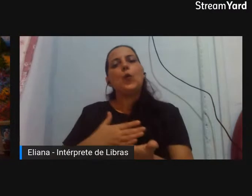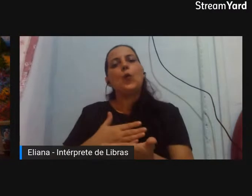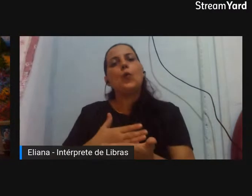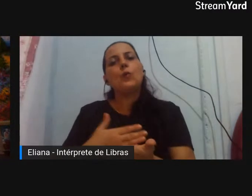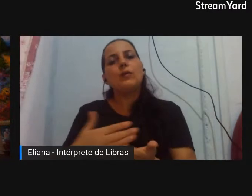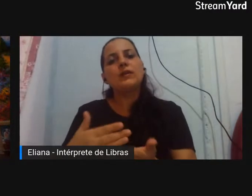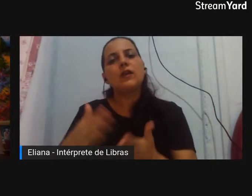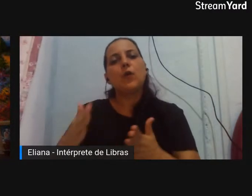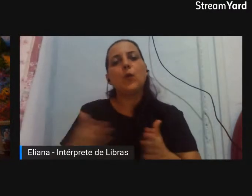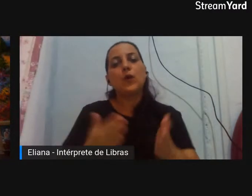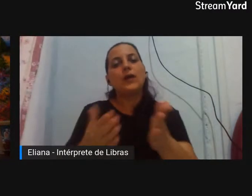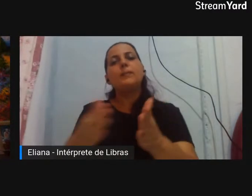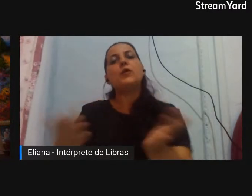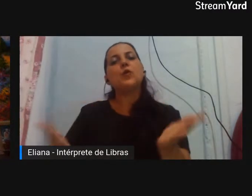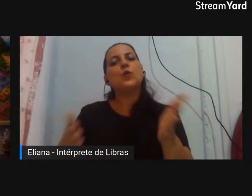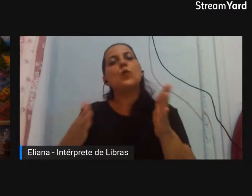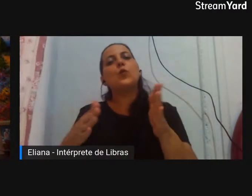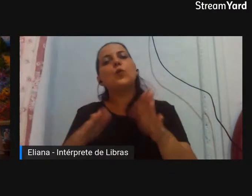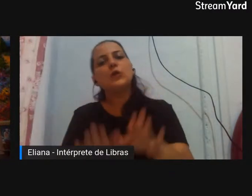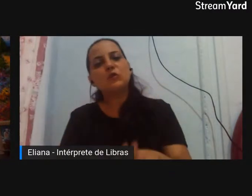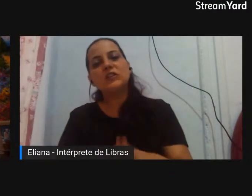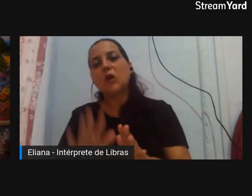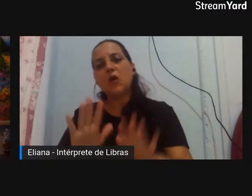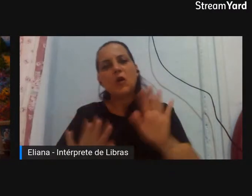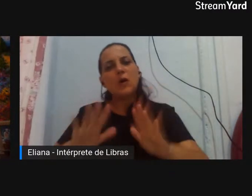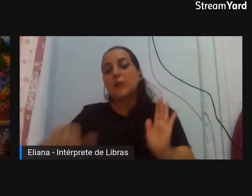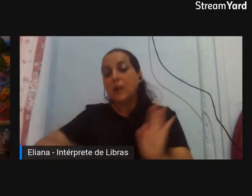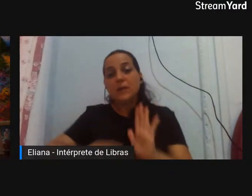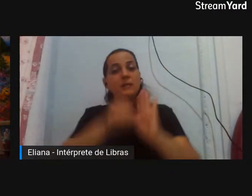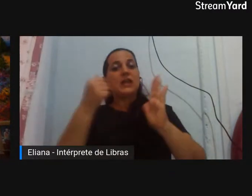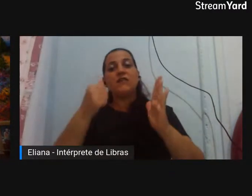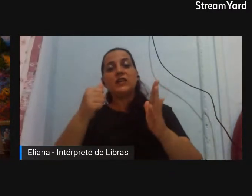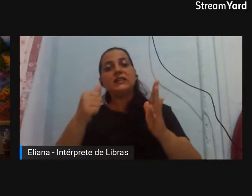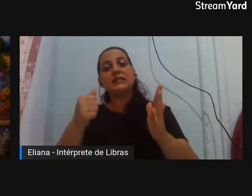inclusivo, talvez pela primeira vez na história brasileira,